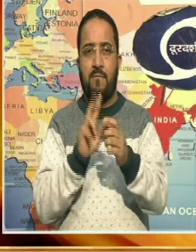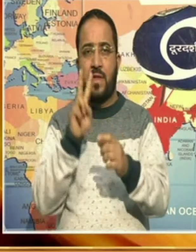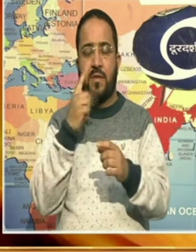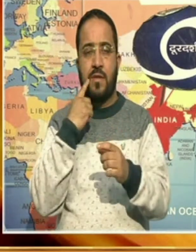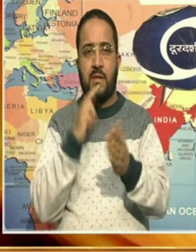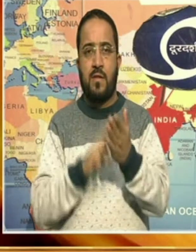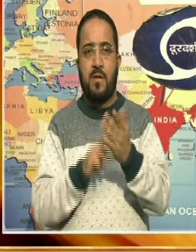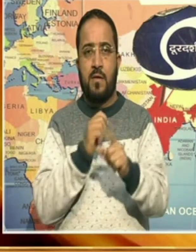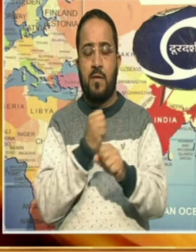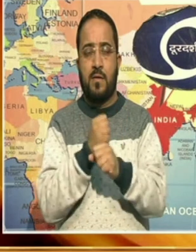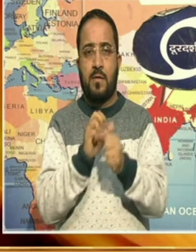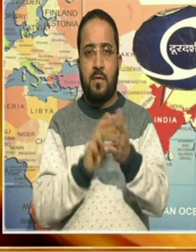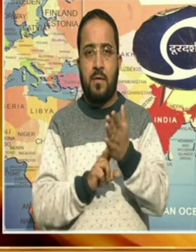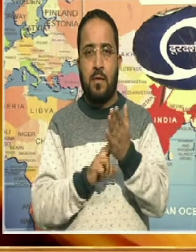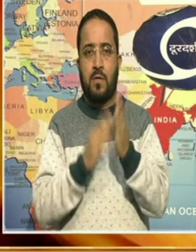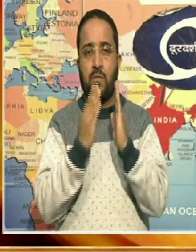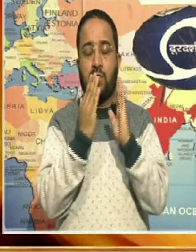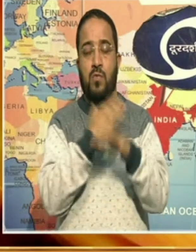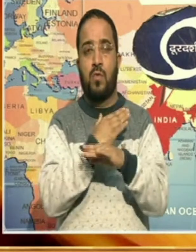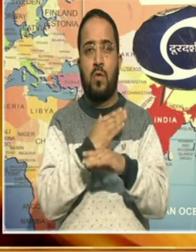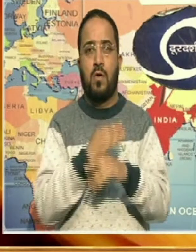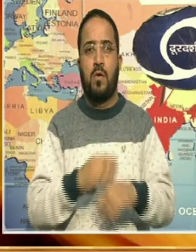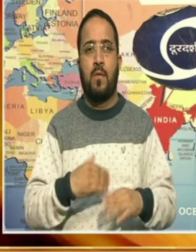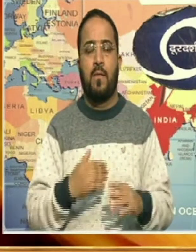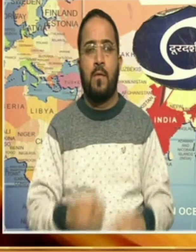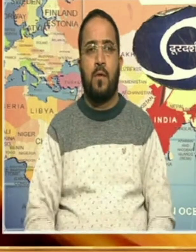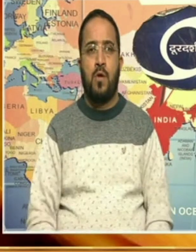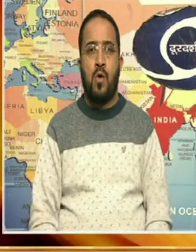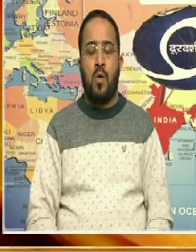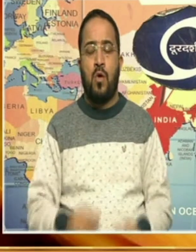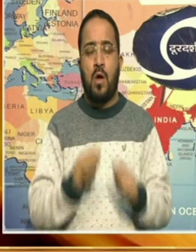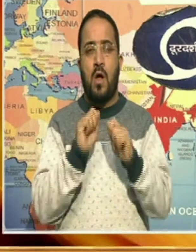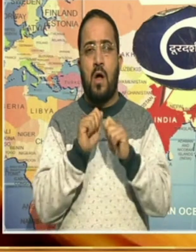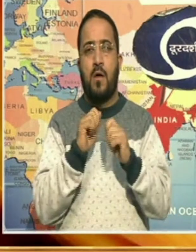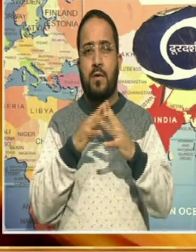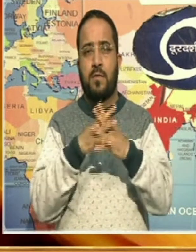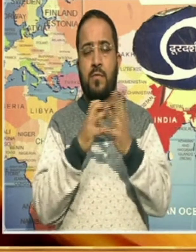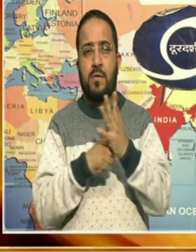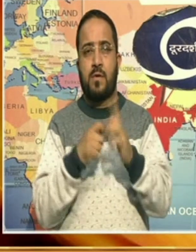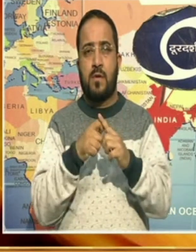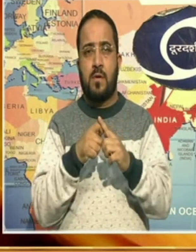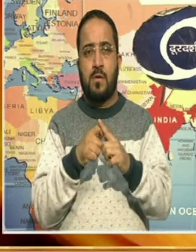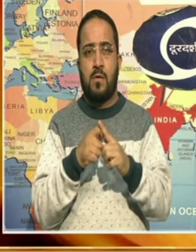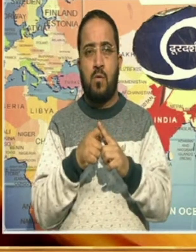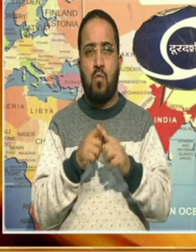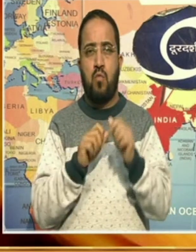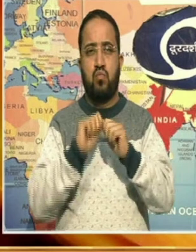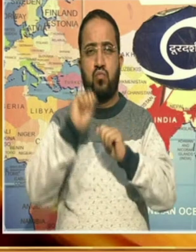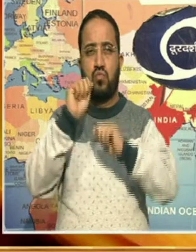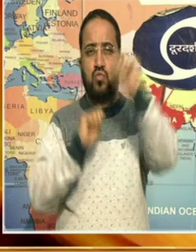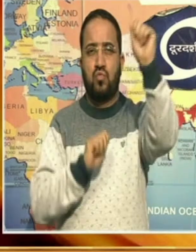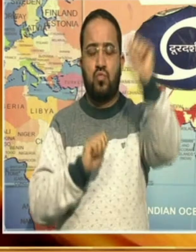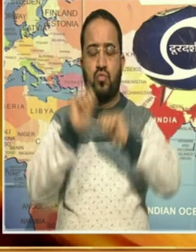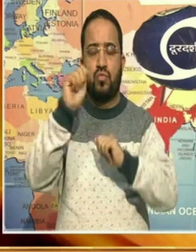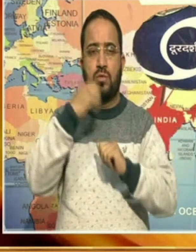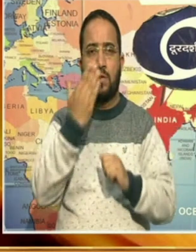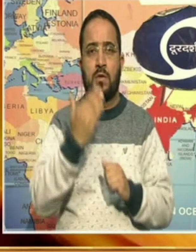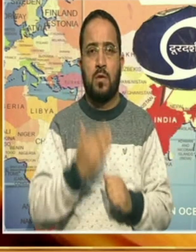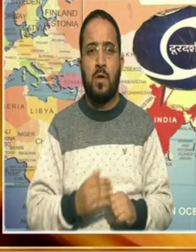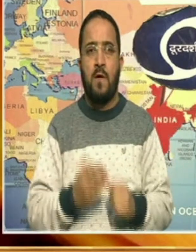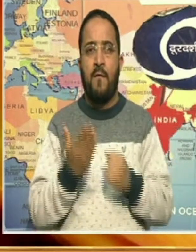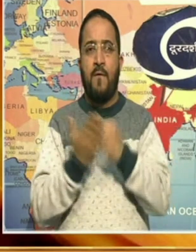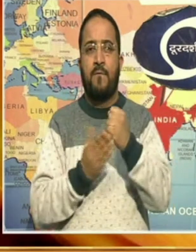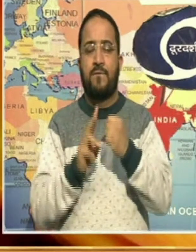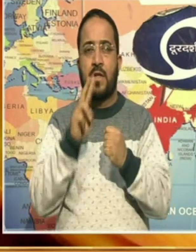گزشتہ مرحلوں کے دوران مختلف قصبوں اور دیہات